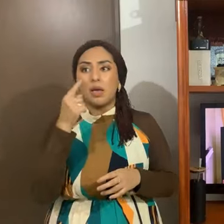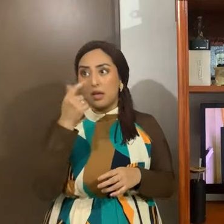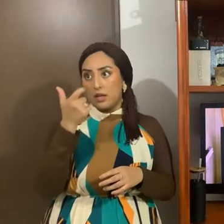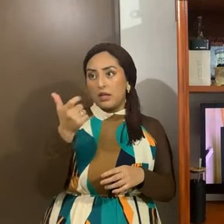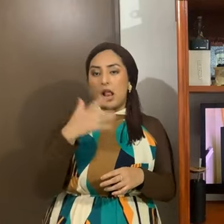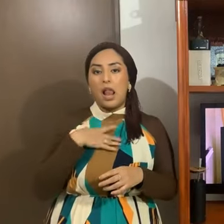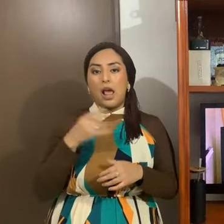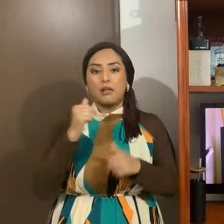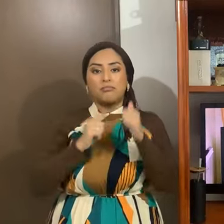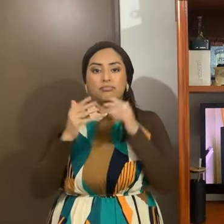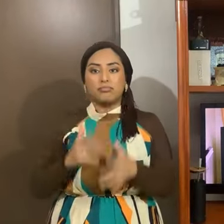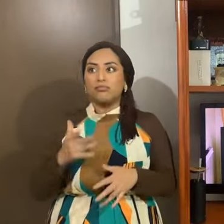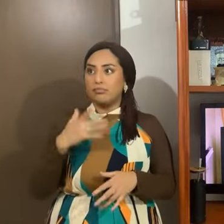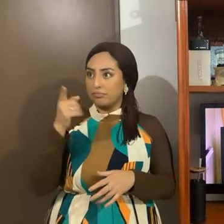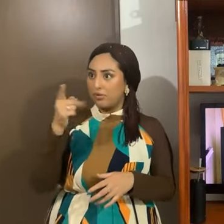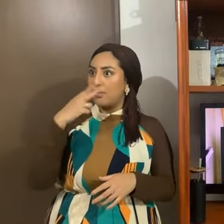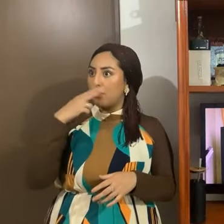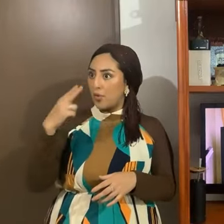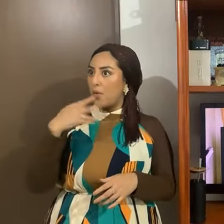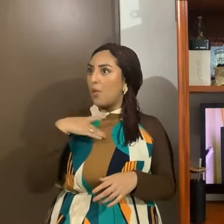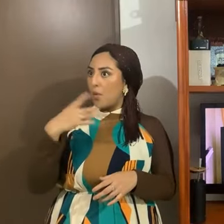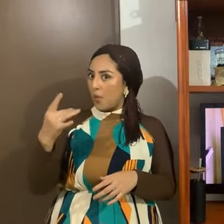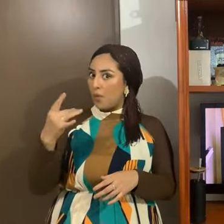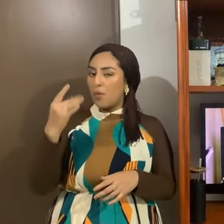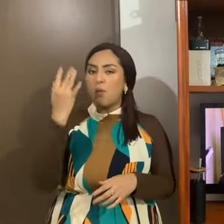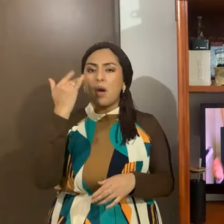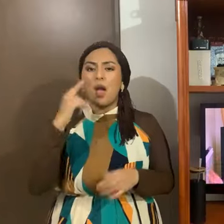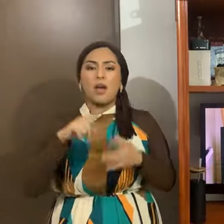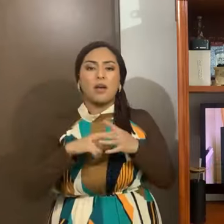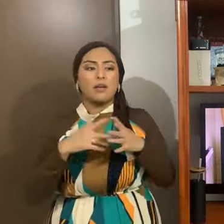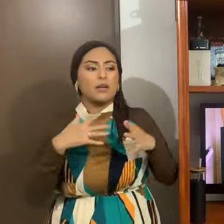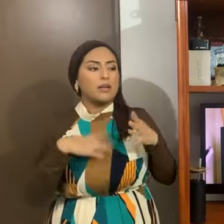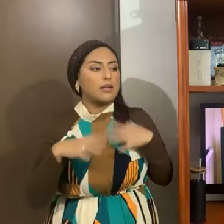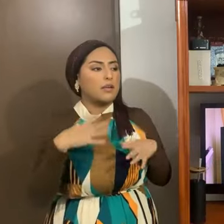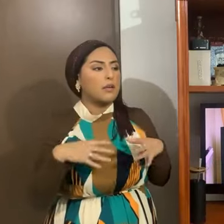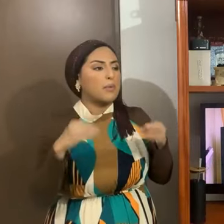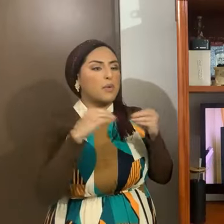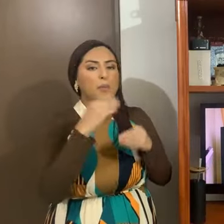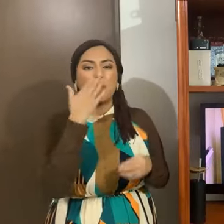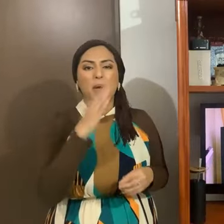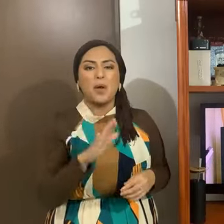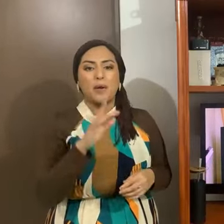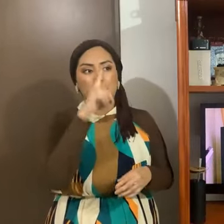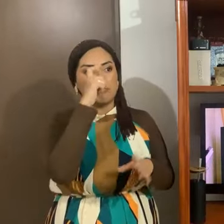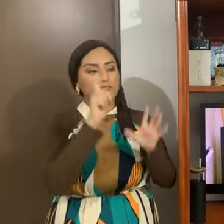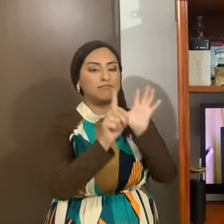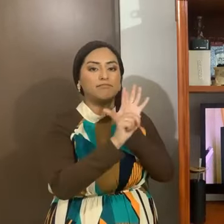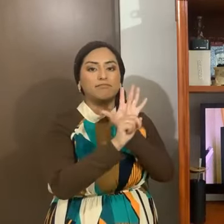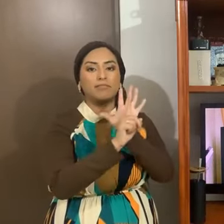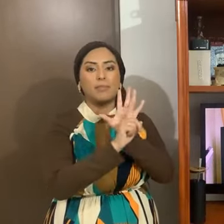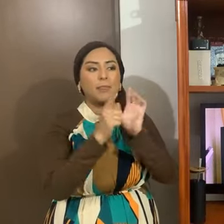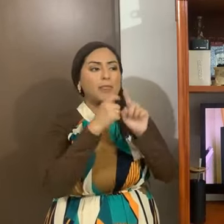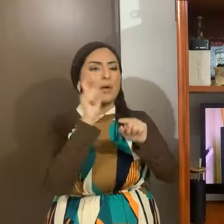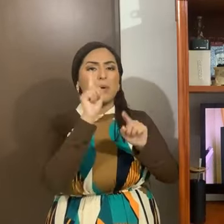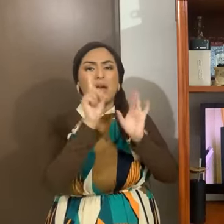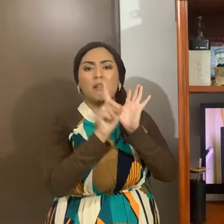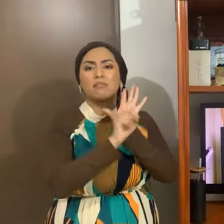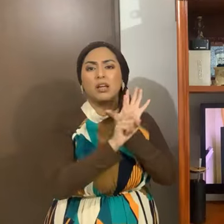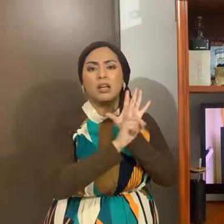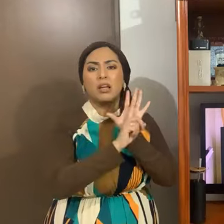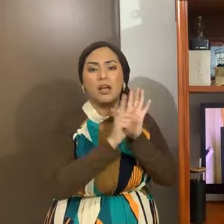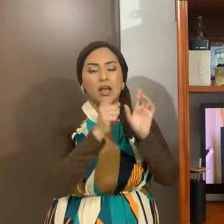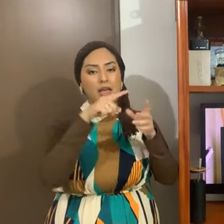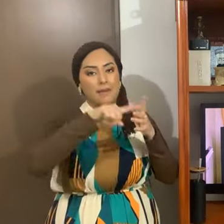el actor, por cómo se veía la actriz. ¿Por qué se empezaron a vestir cada vez más mal? Por las modas. ¿Y de dónde salían las modas? En